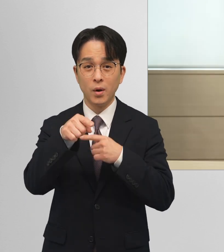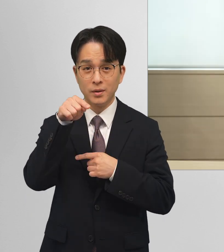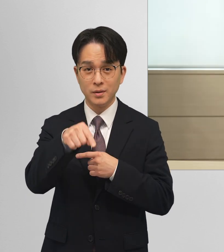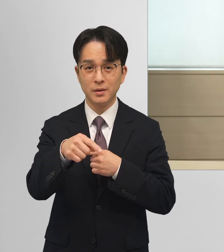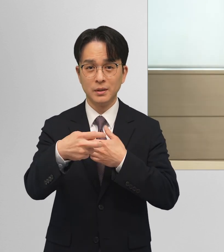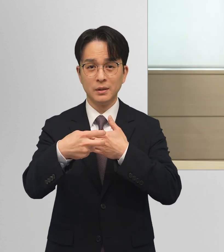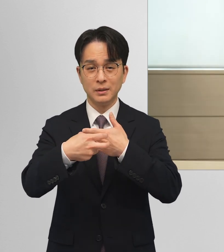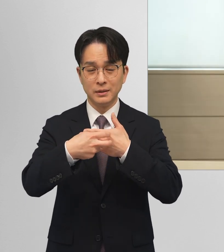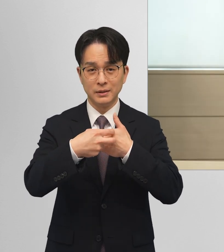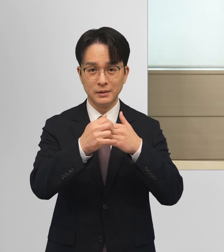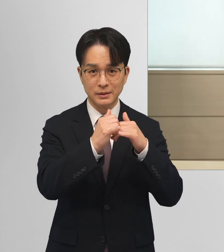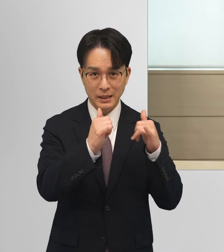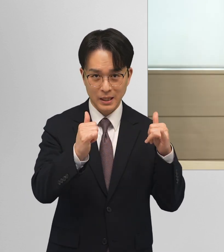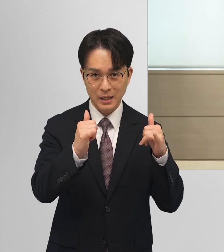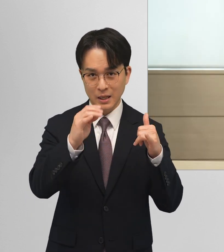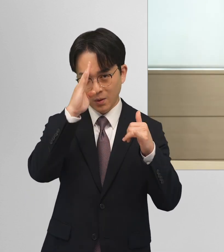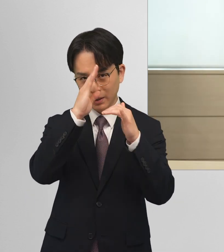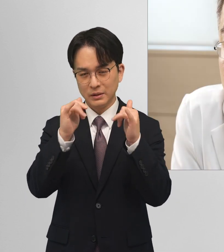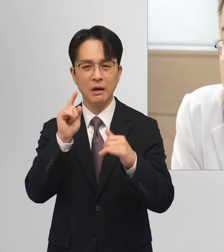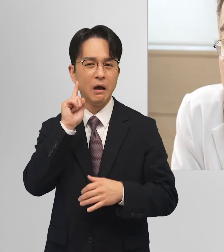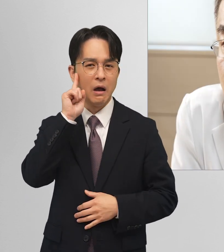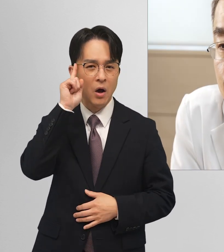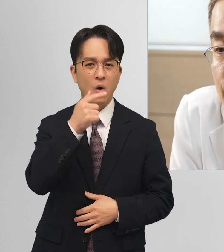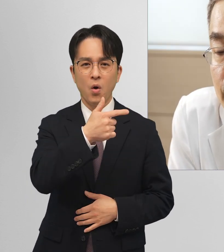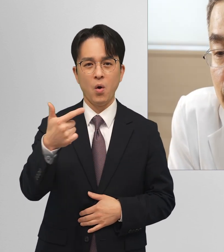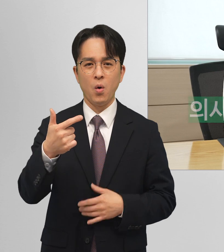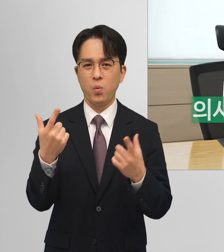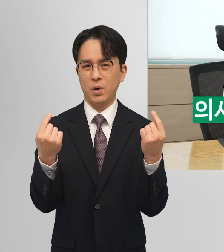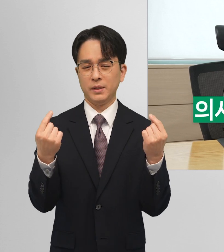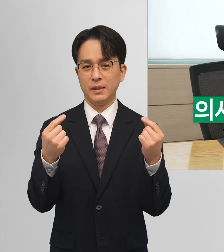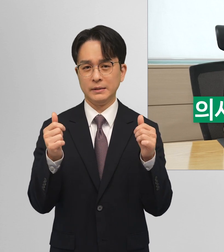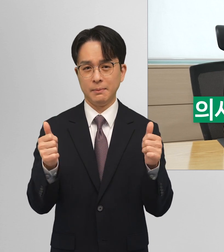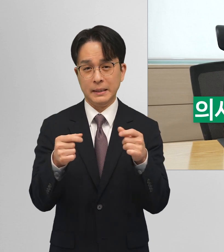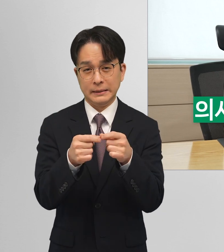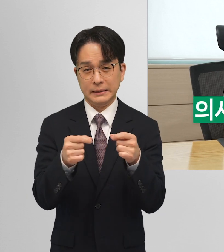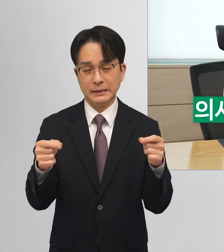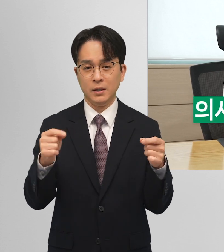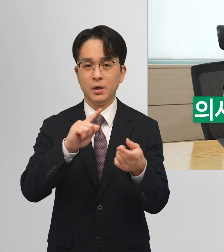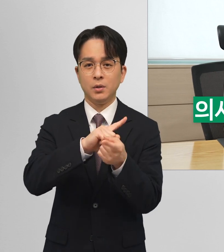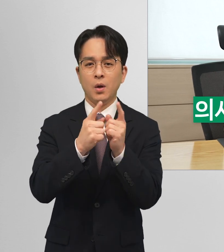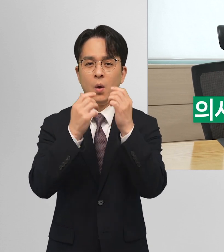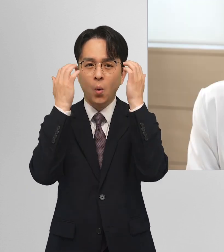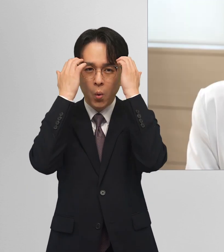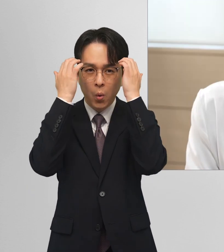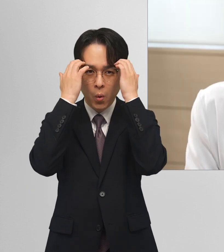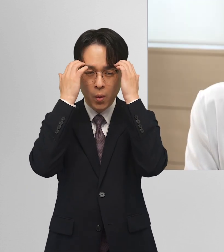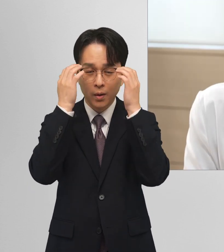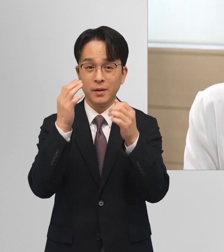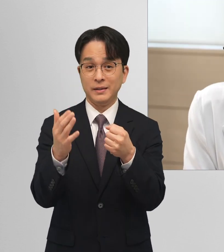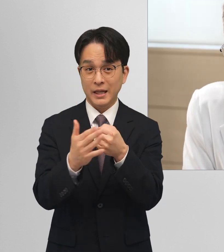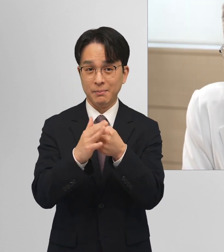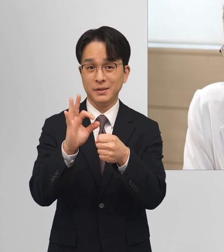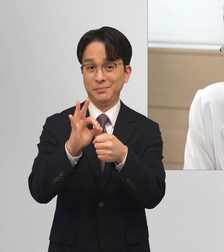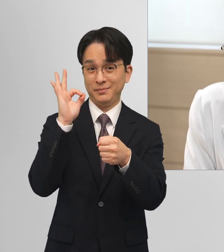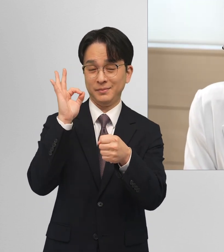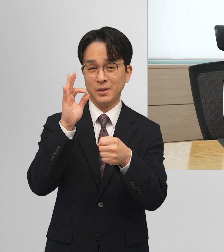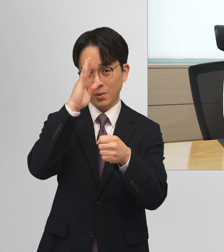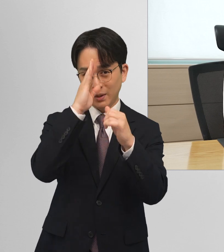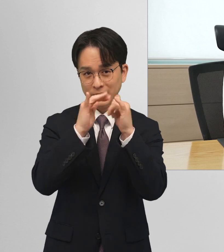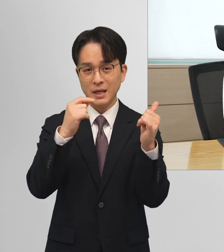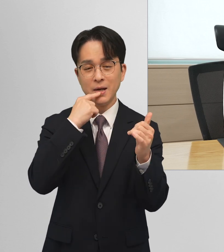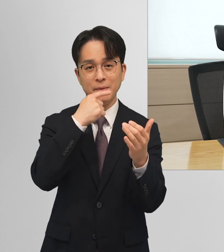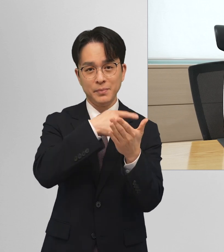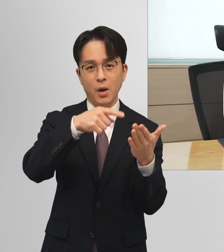의료사고의 보상은 복잡한 소송 과정을 통해서 이루어지기 때문에 의사와 환자에게 많은 고통을 줍니다. 그래서 10년 전